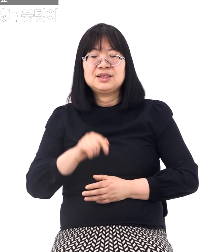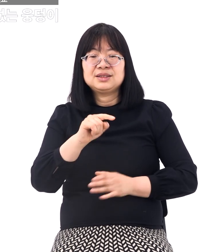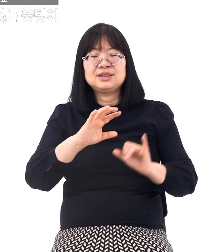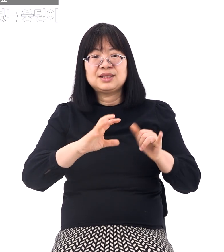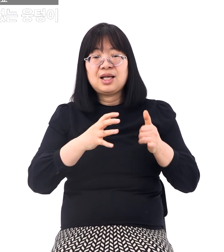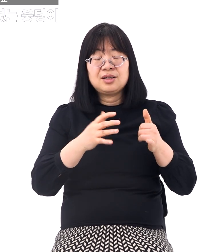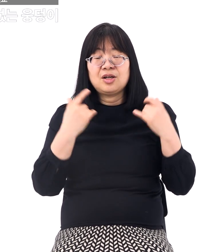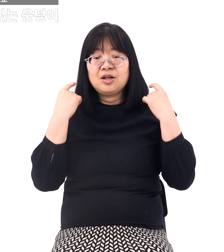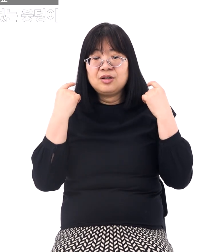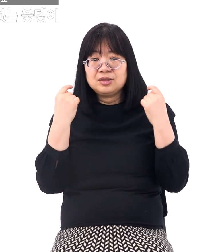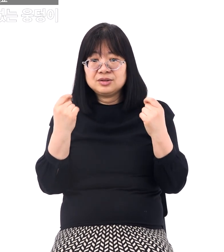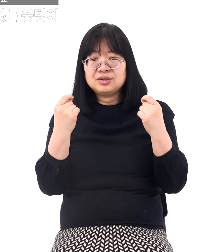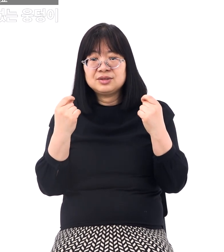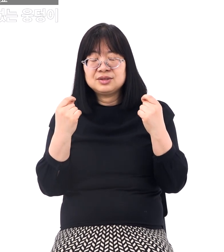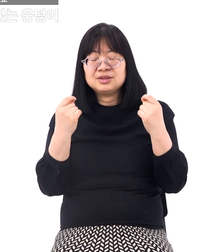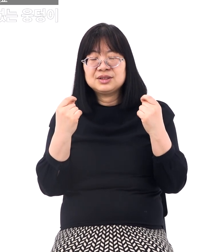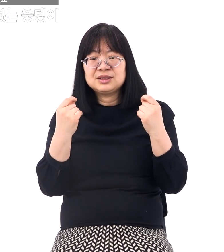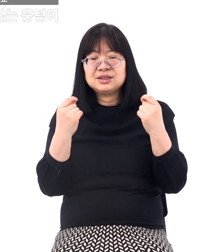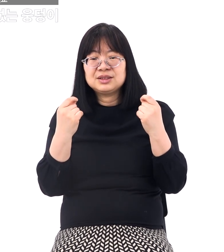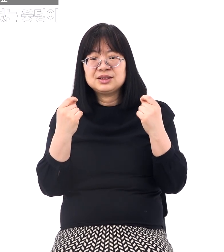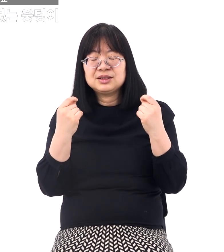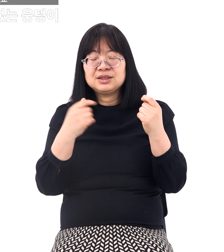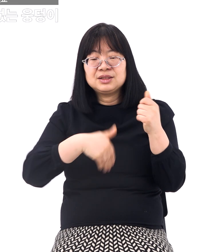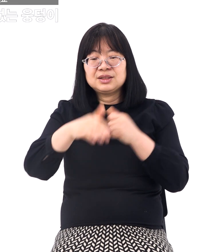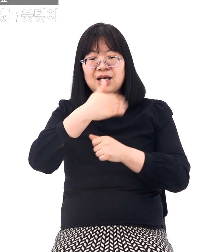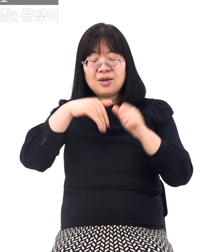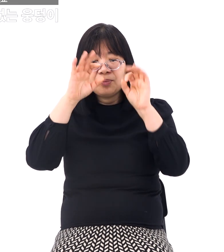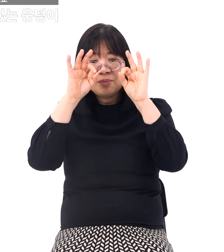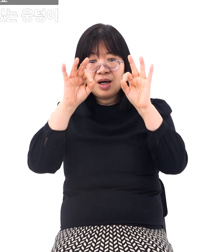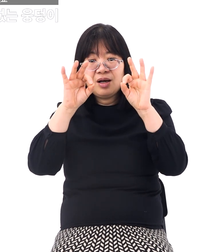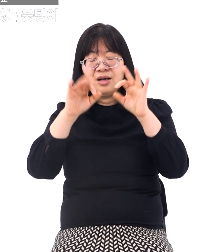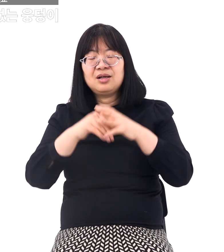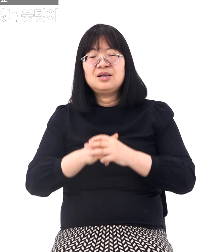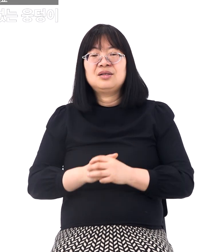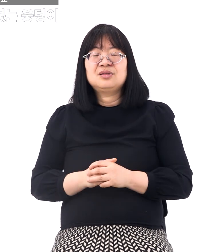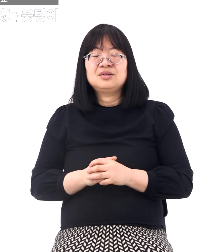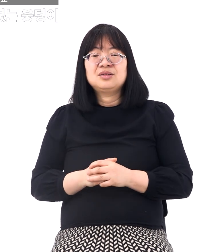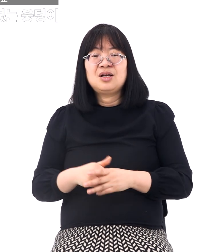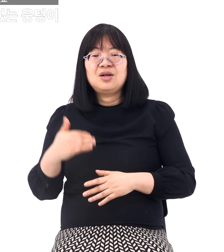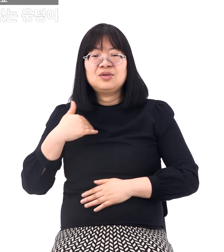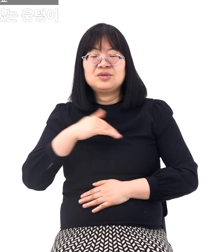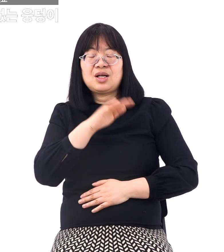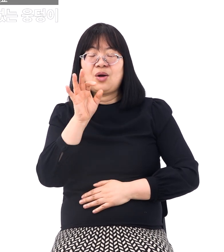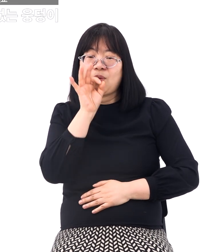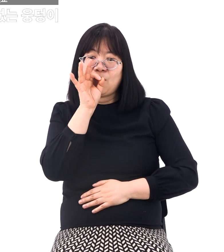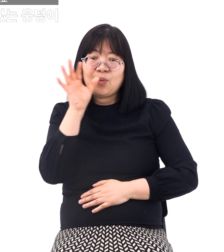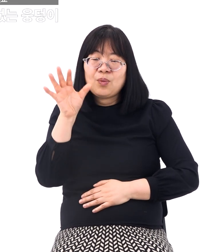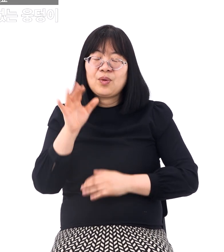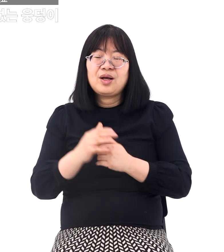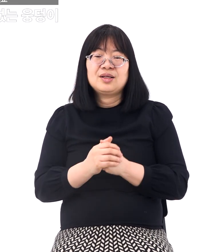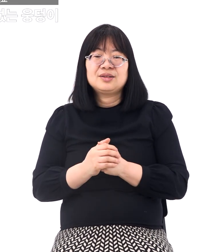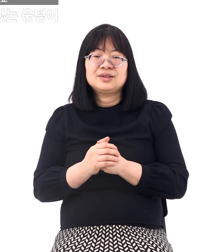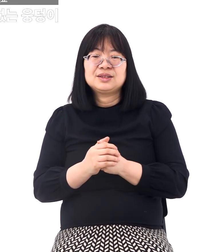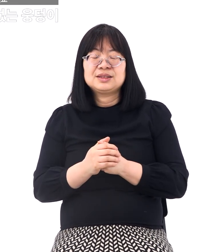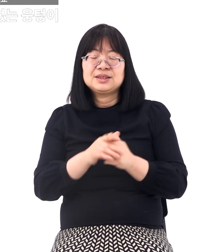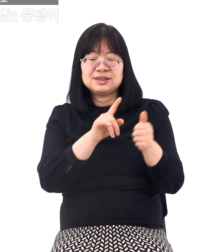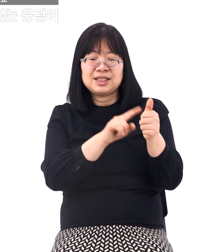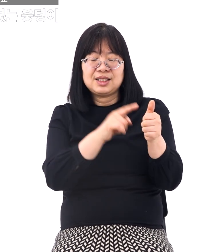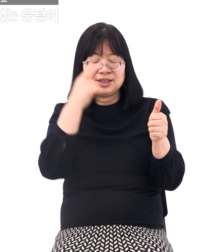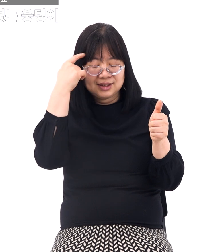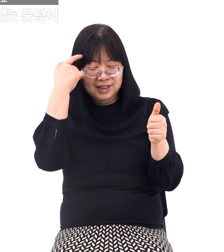땅에 아직도 주변을 보면 이렇게 우리가 불가능한